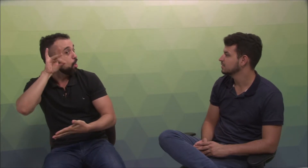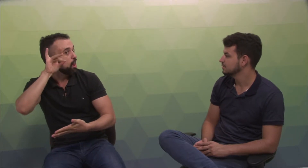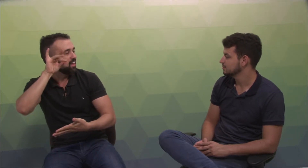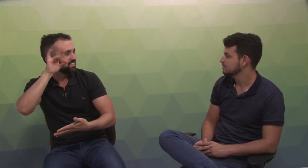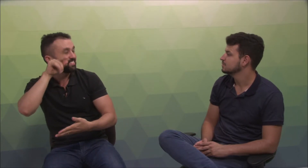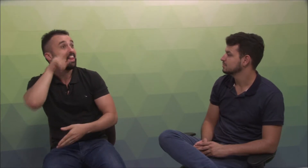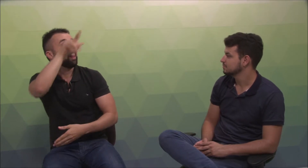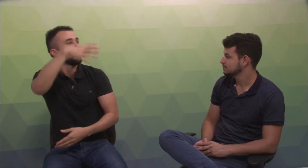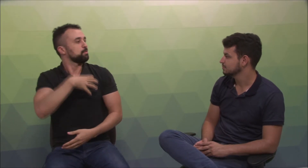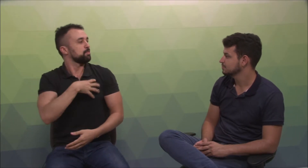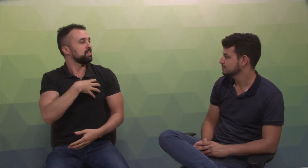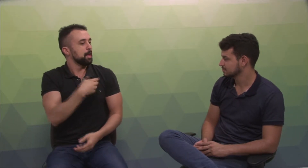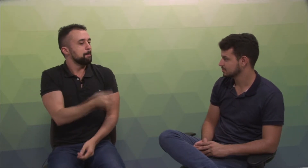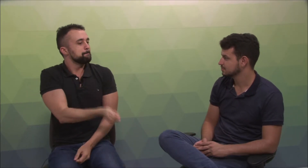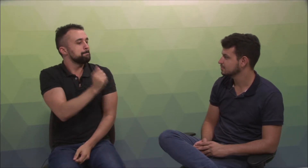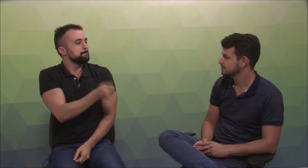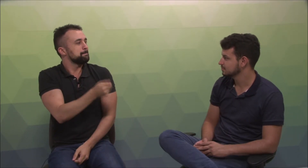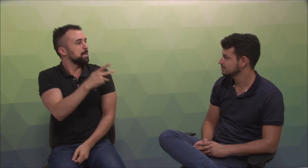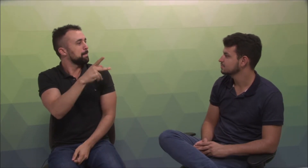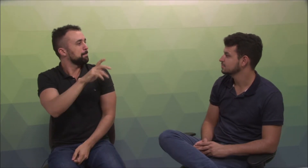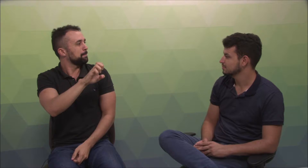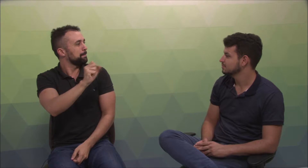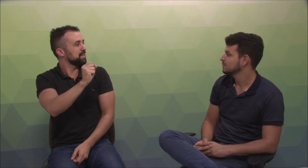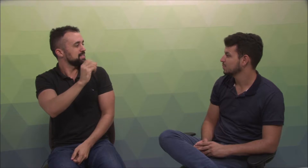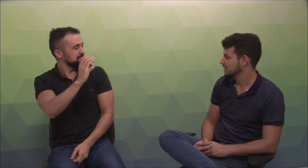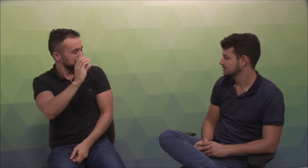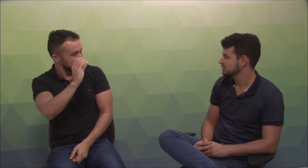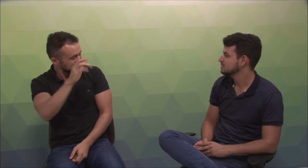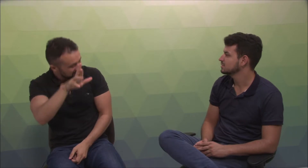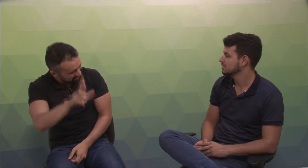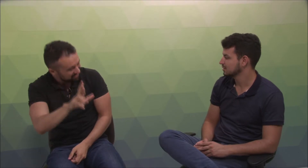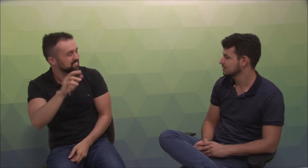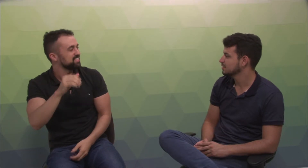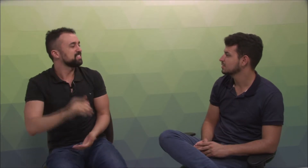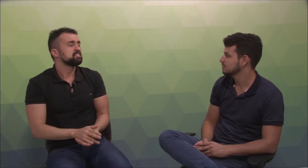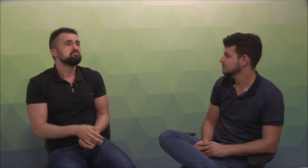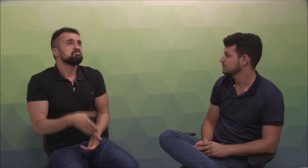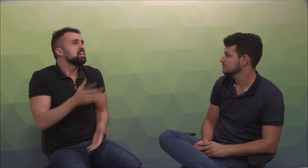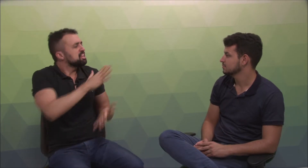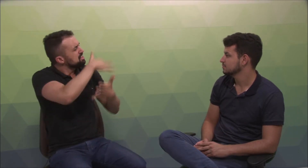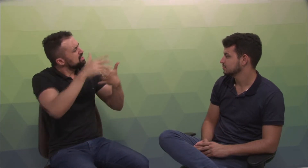colar. Na Bahia, eles falam pescar.